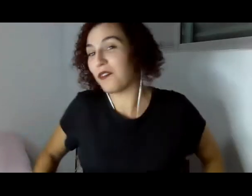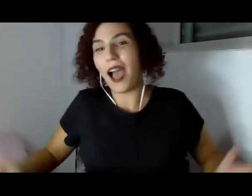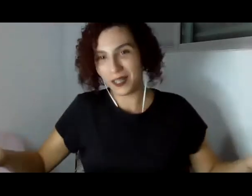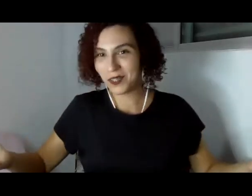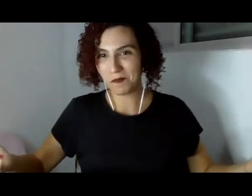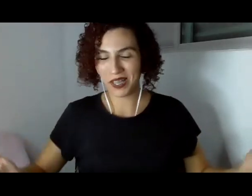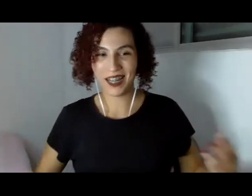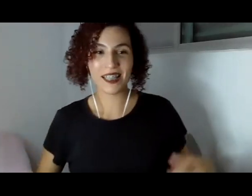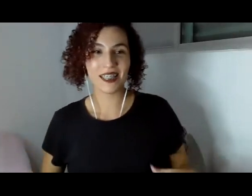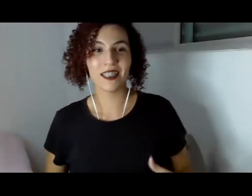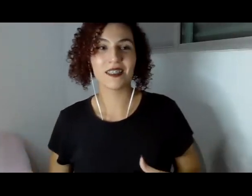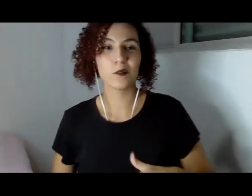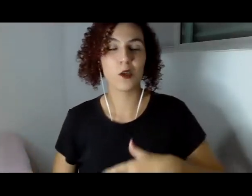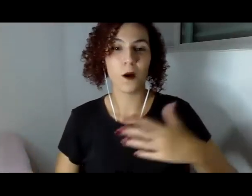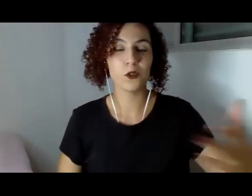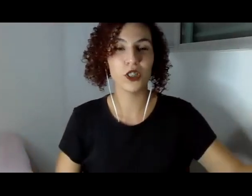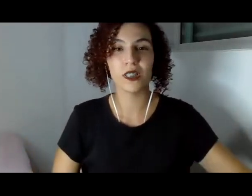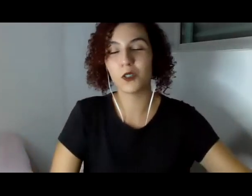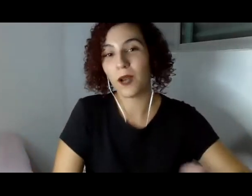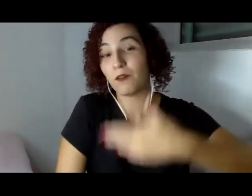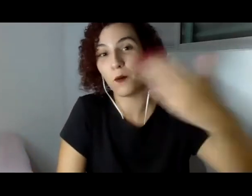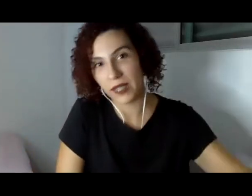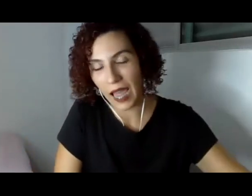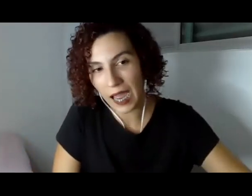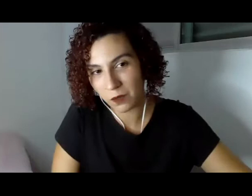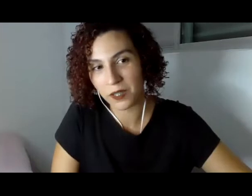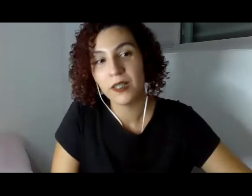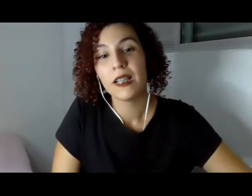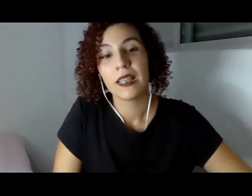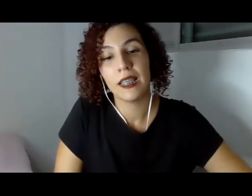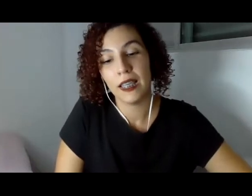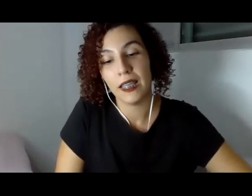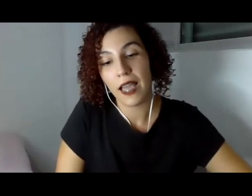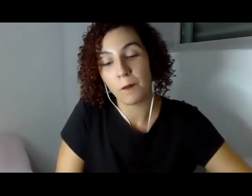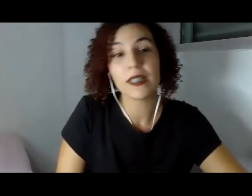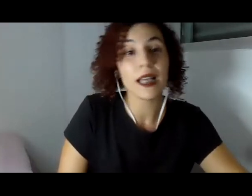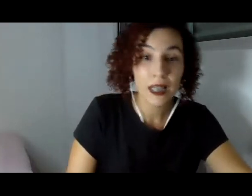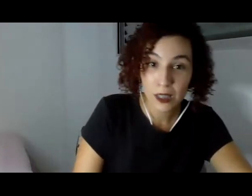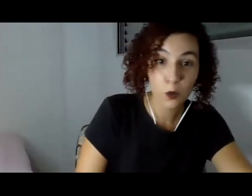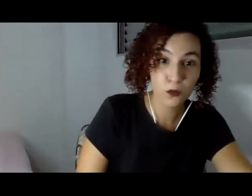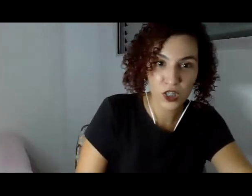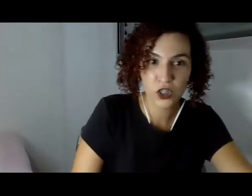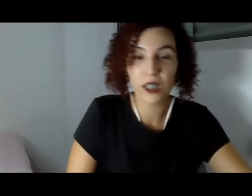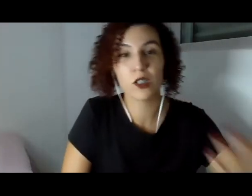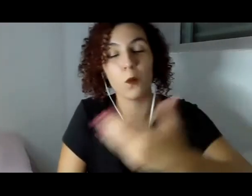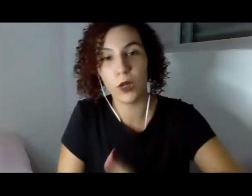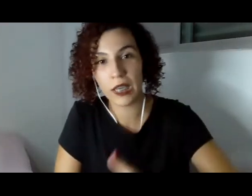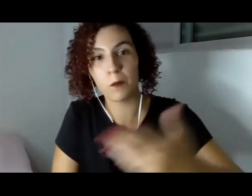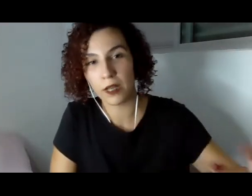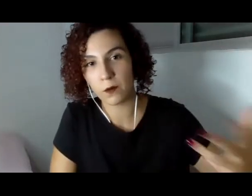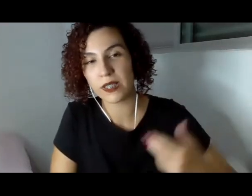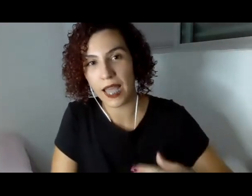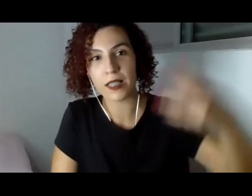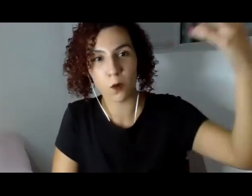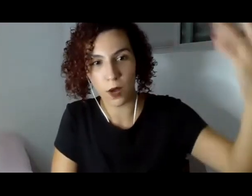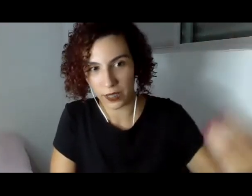que é válido também, né? Assim, igual eu disse sobre a forma da água, que apesar dela ser ouvinte, ela se comunica